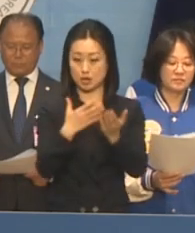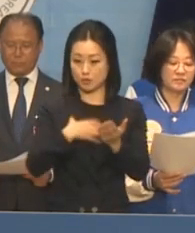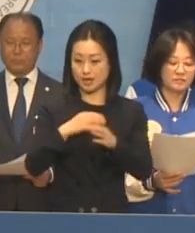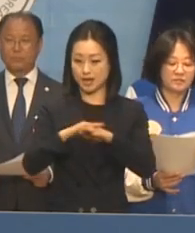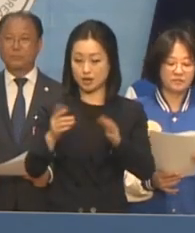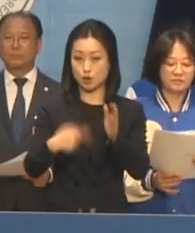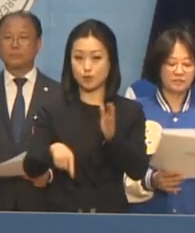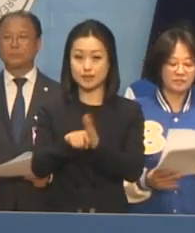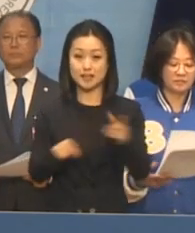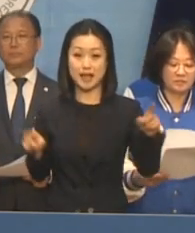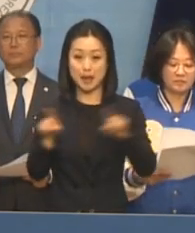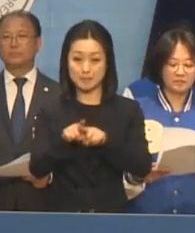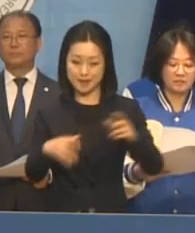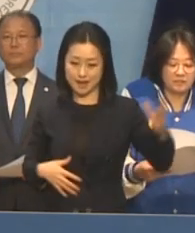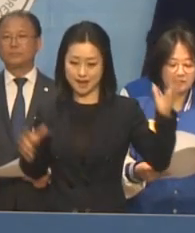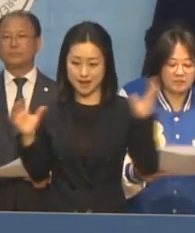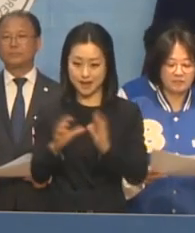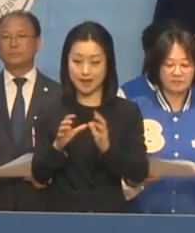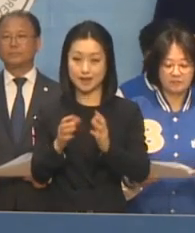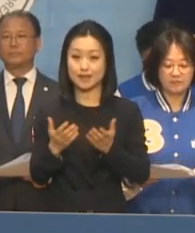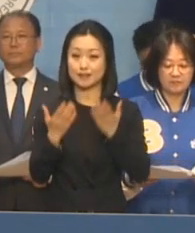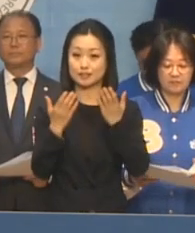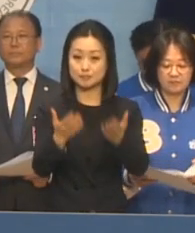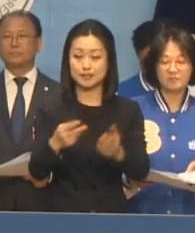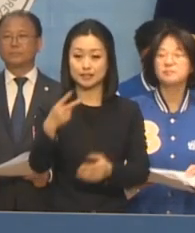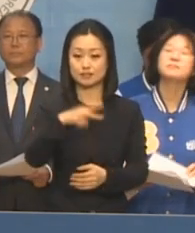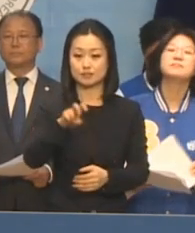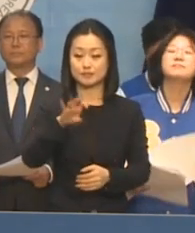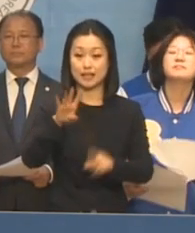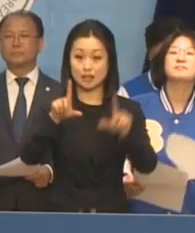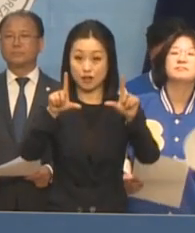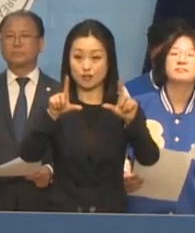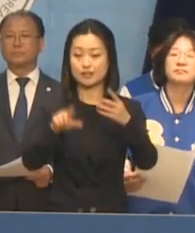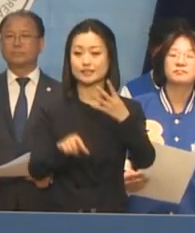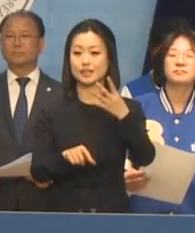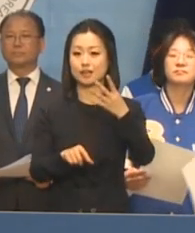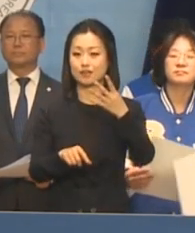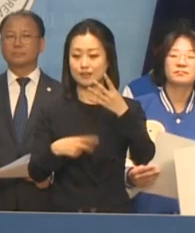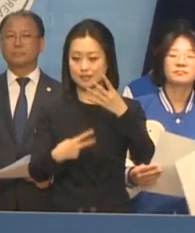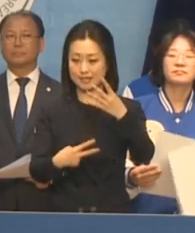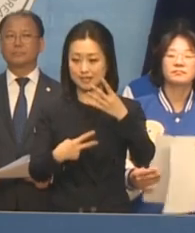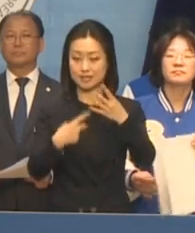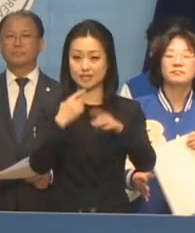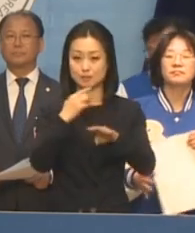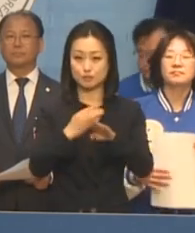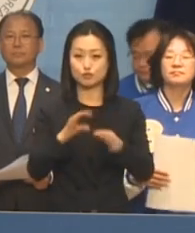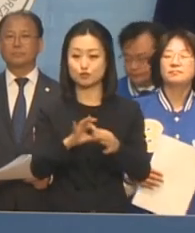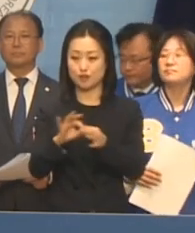위해 함께 나아가겠습니다 2024년 4월 2일 더불어민주